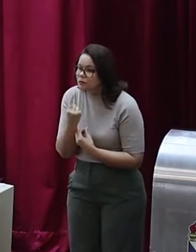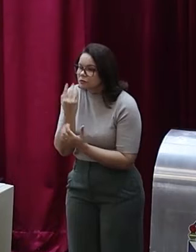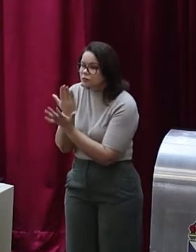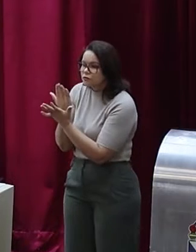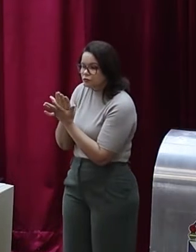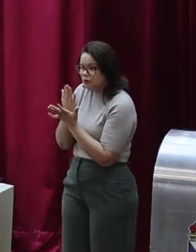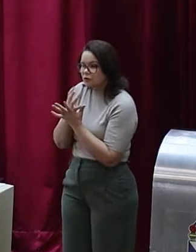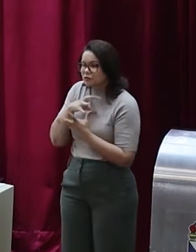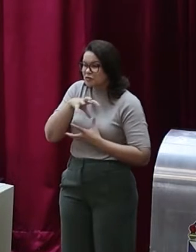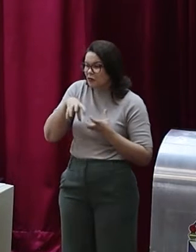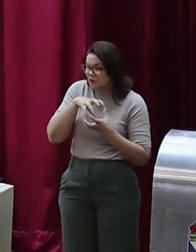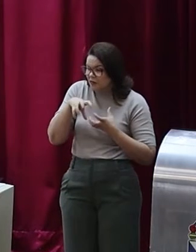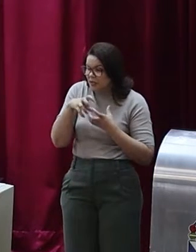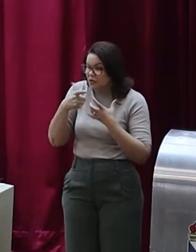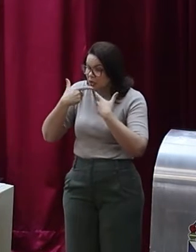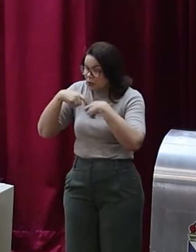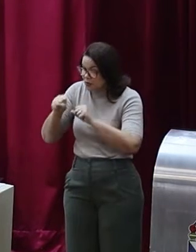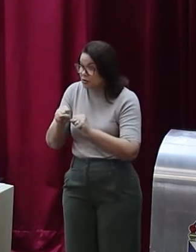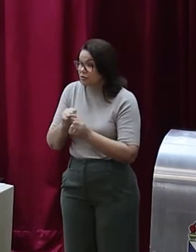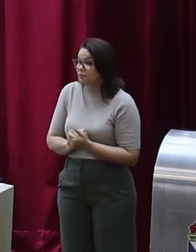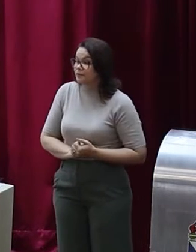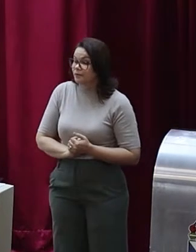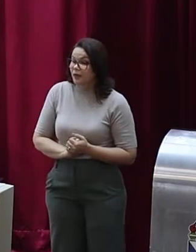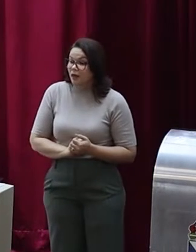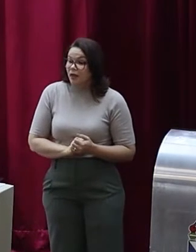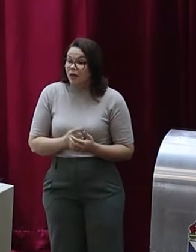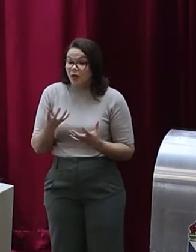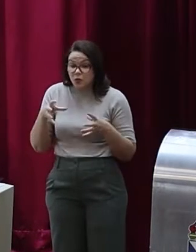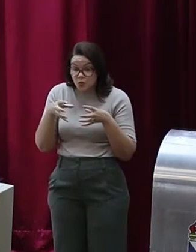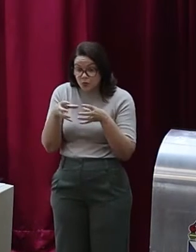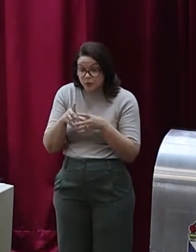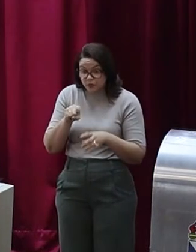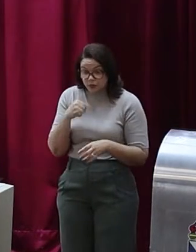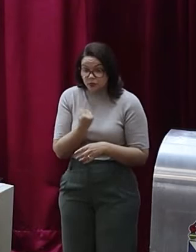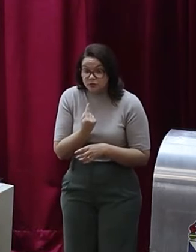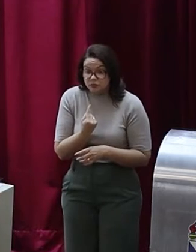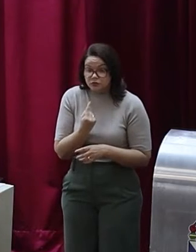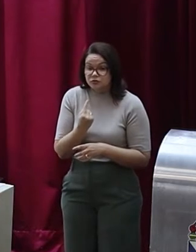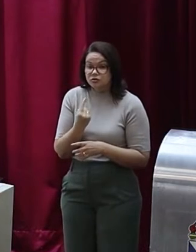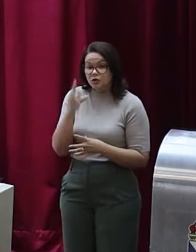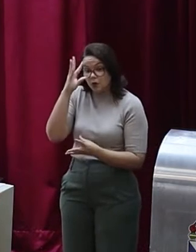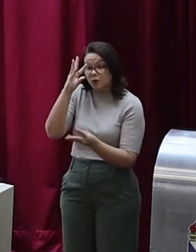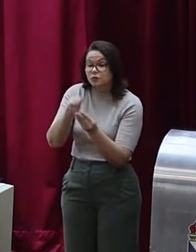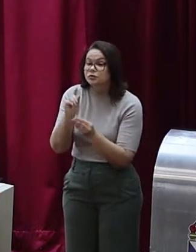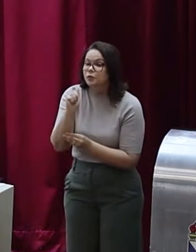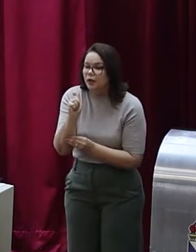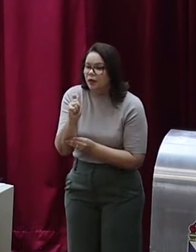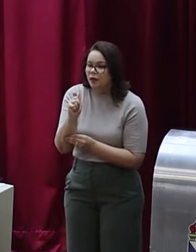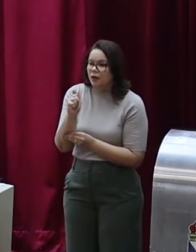dos conflitos linguísticos. E um aspecto que uma conclusão que o nosso grupo já chegou, é que existem conflitos linguísticos, inclusive, que